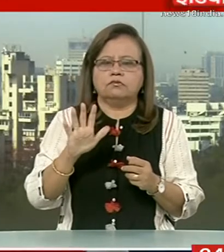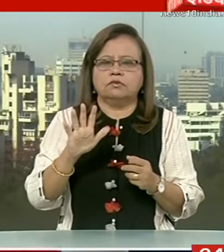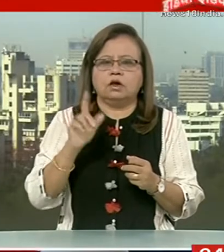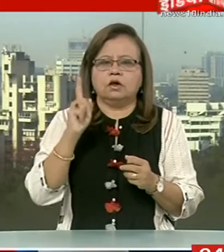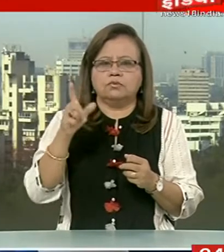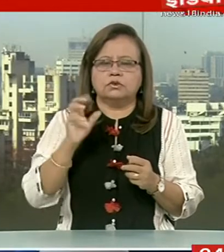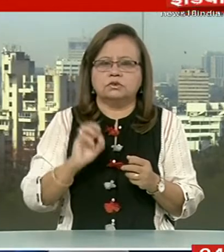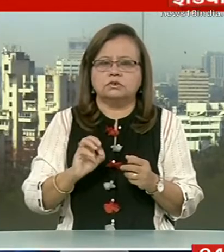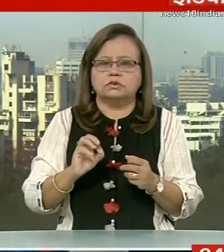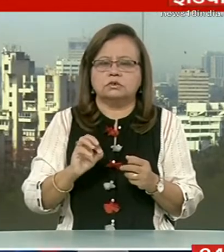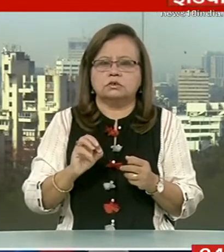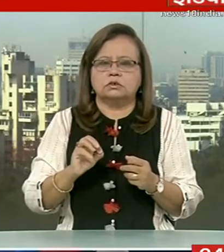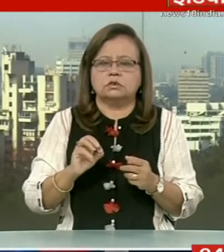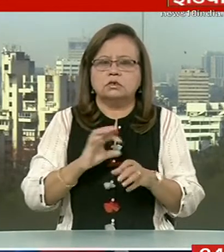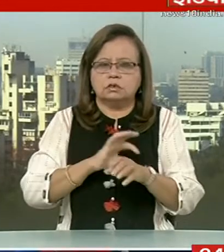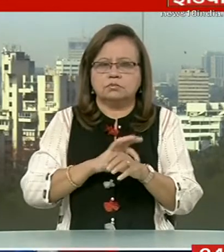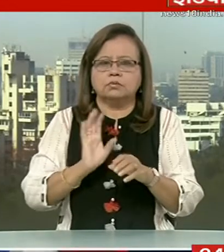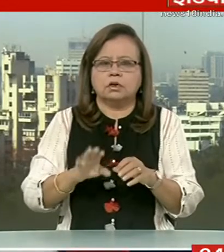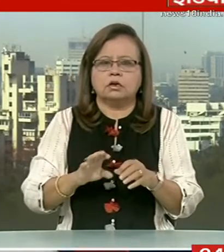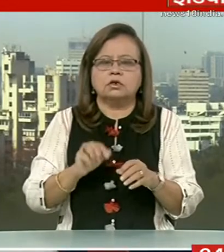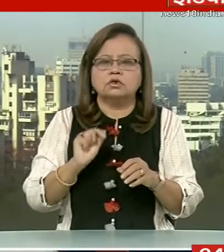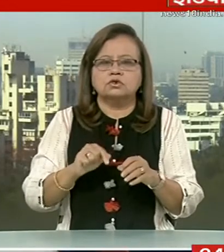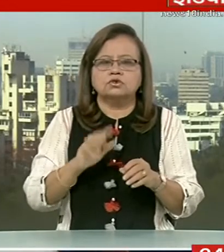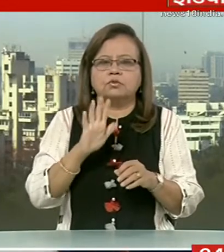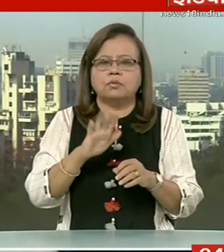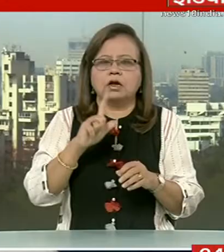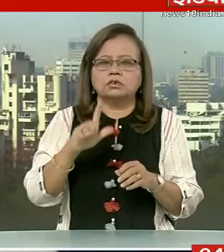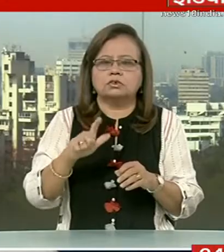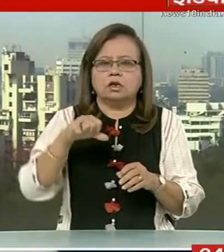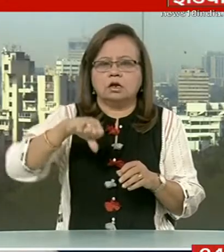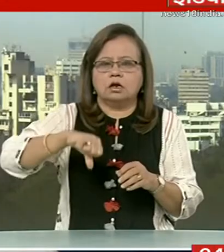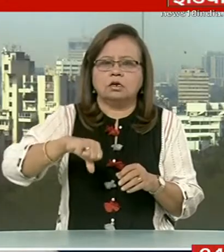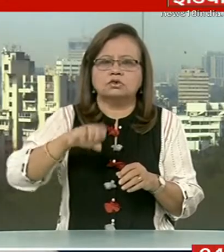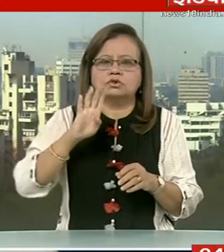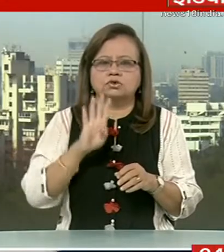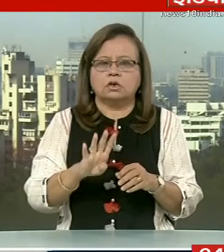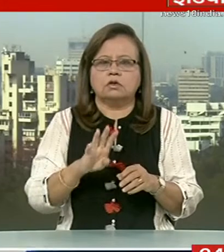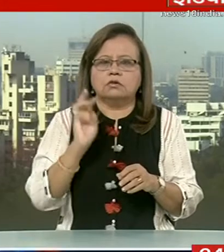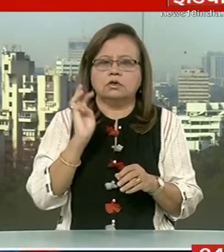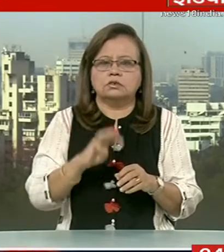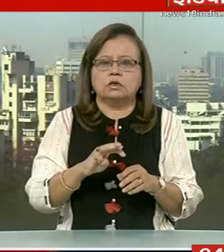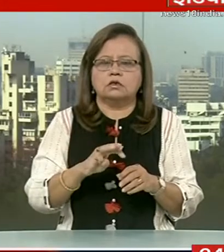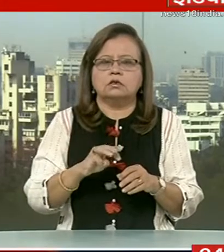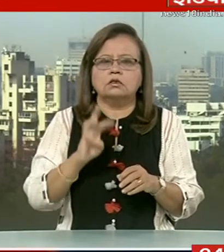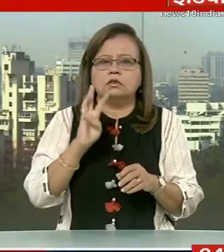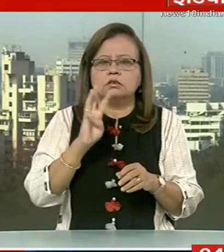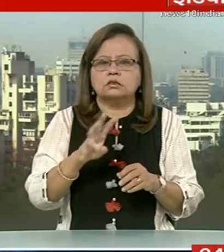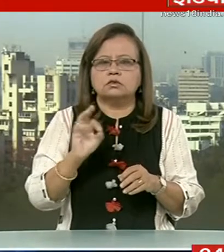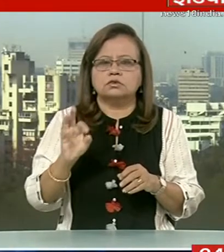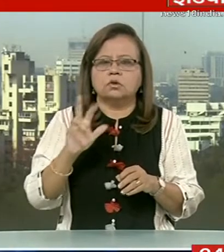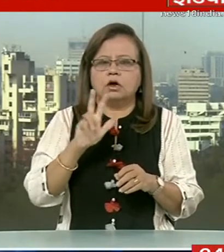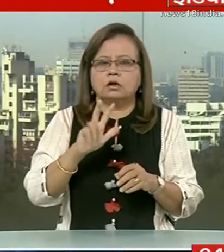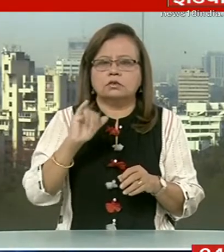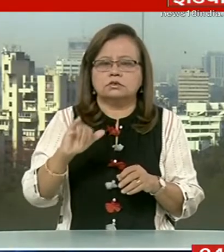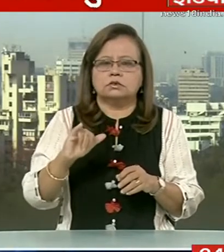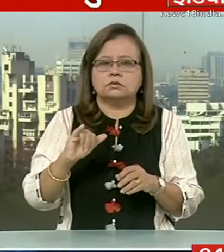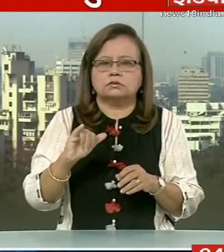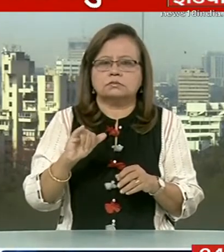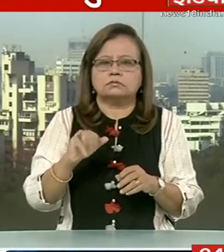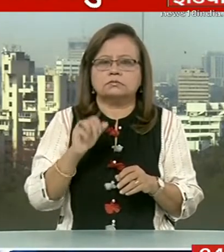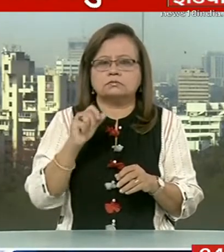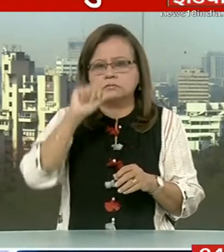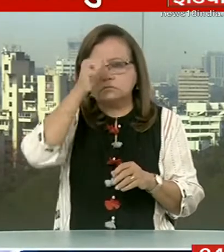व्रत इन पांच प्रतिशत ही सक्रिय मामले में है जो 5 लाख 94 हजार 306